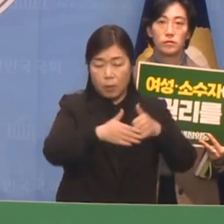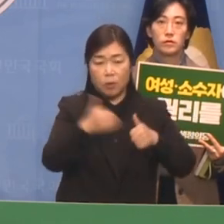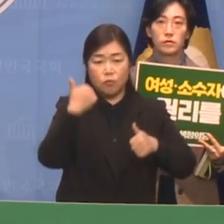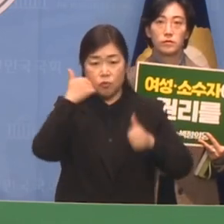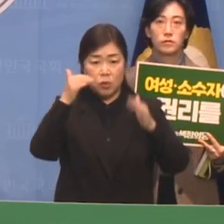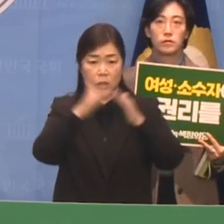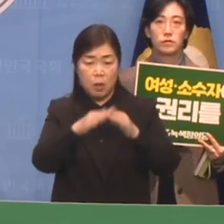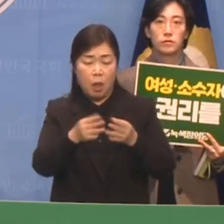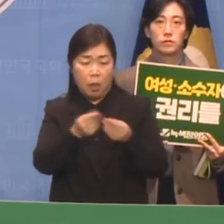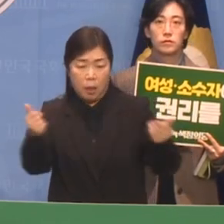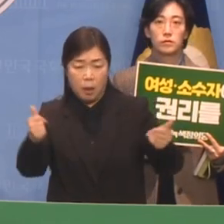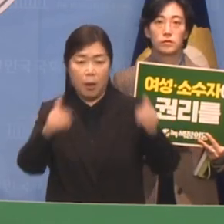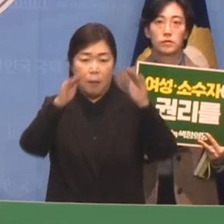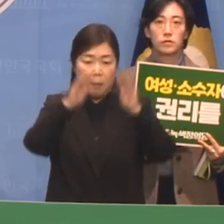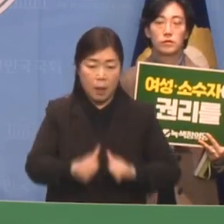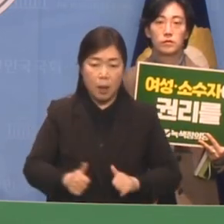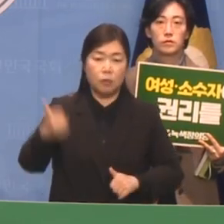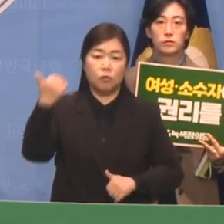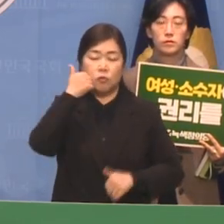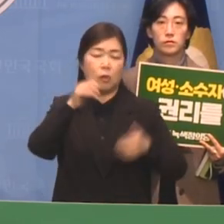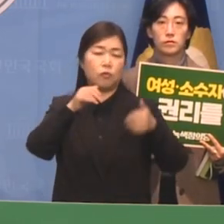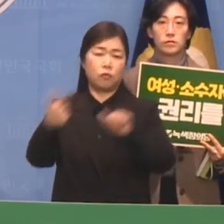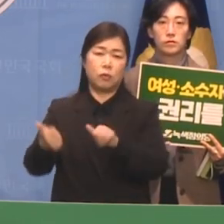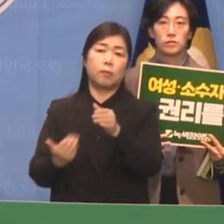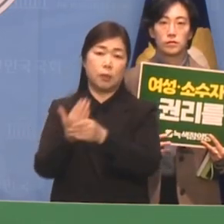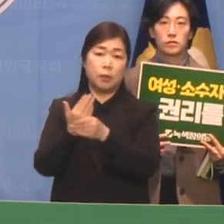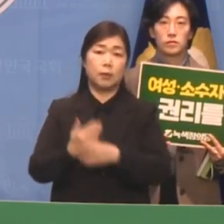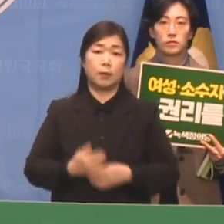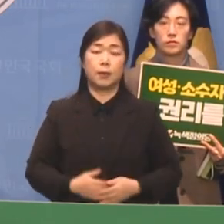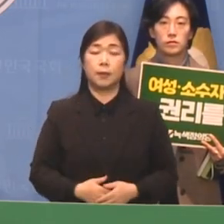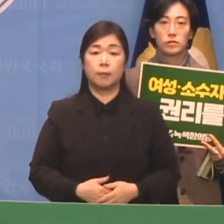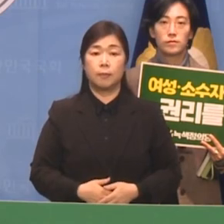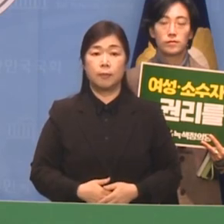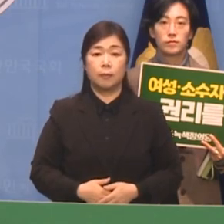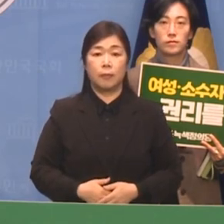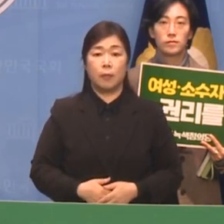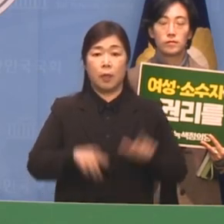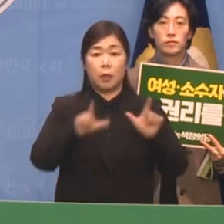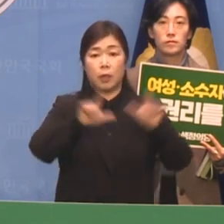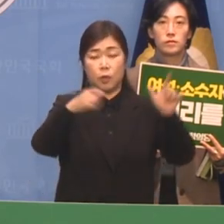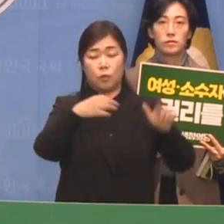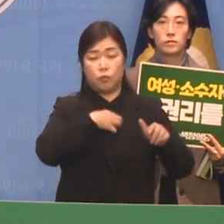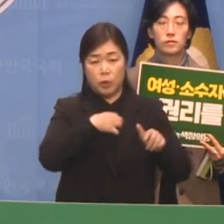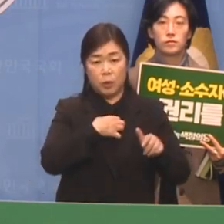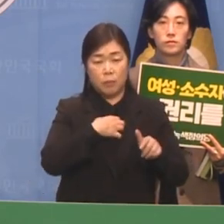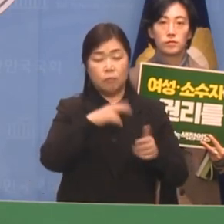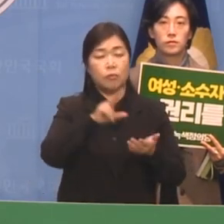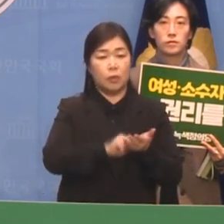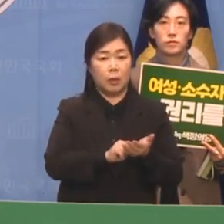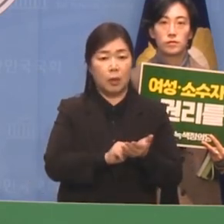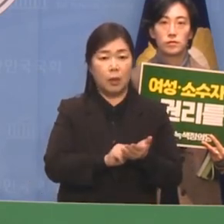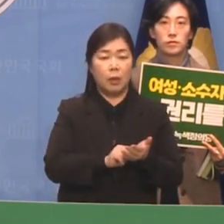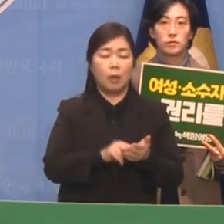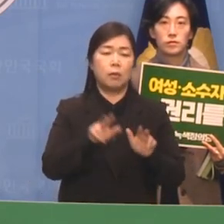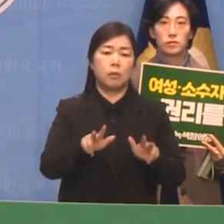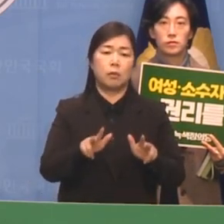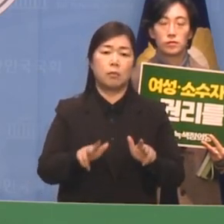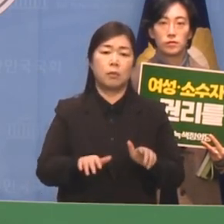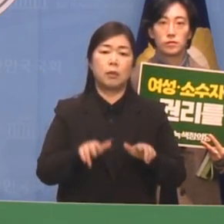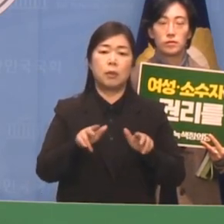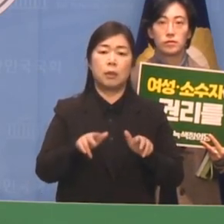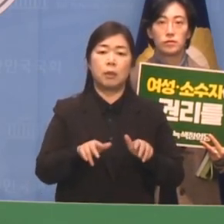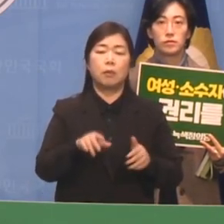집이 사라지고 누군가는 목숨을 잃기도 했습니다. 이렇게 기후위기는 우리의 삶 속에 깊숙이 들어와